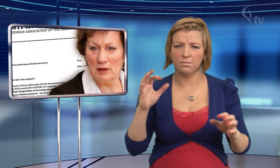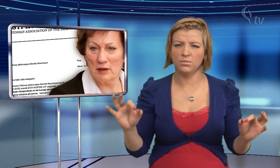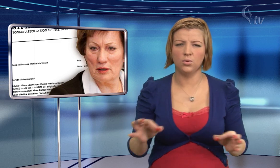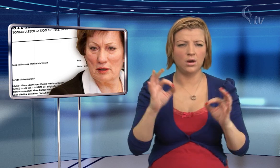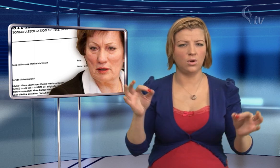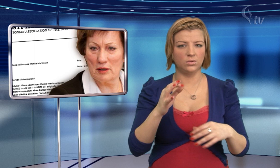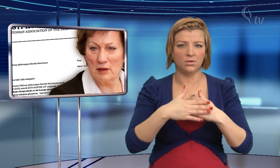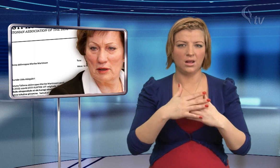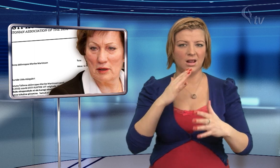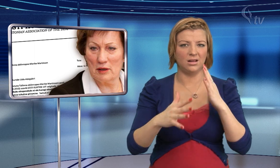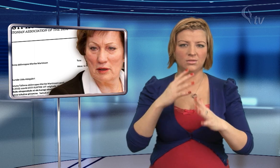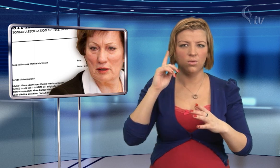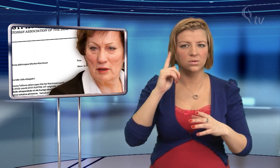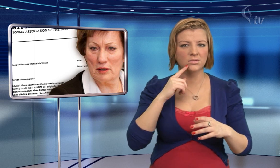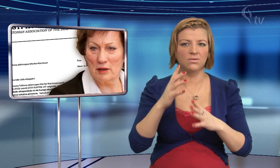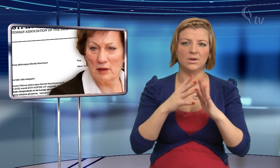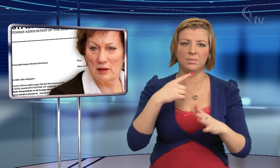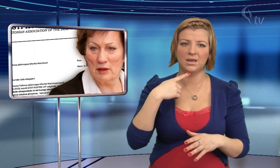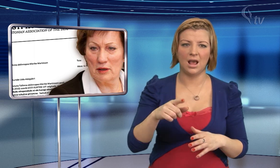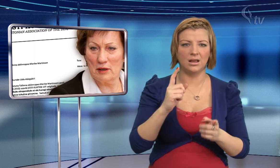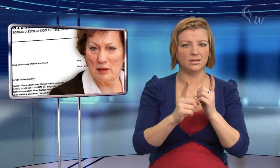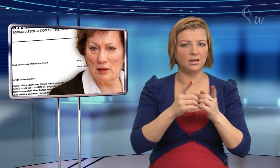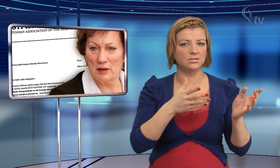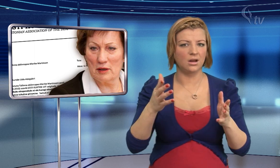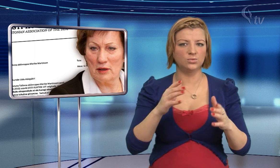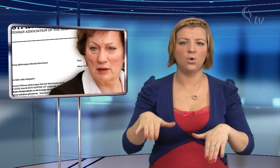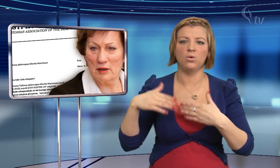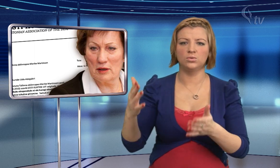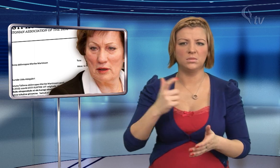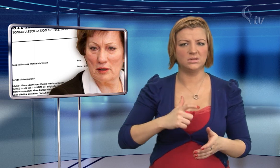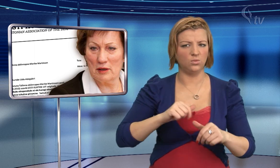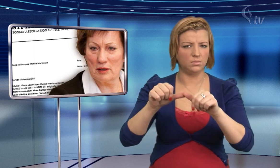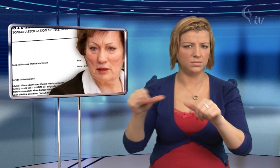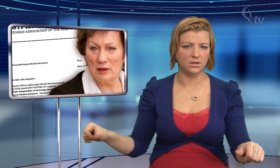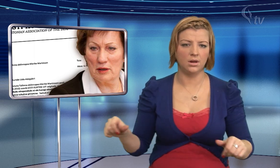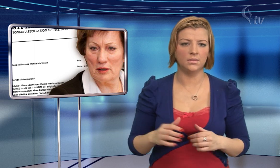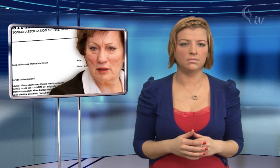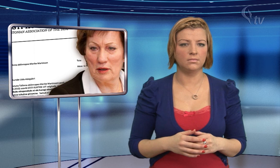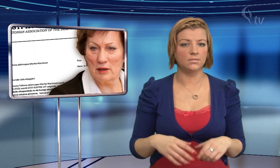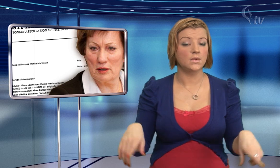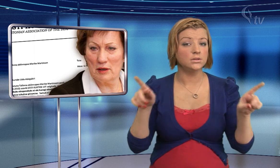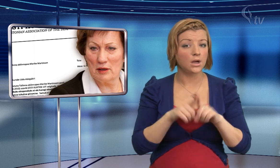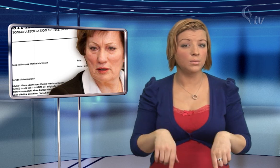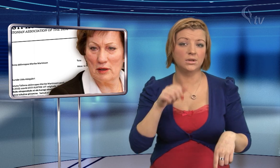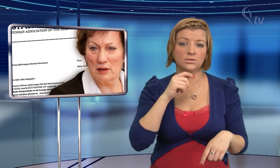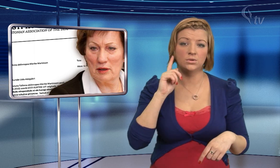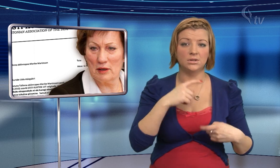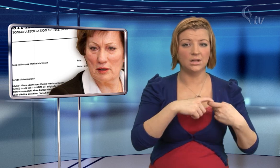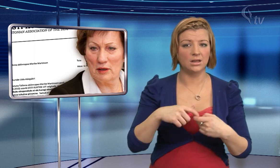tegelikuks ettepanekuks ei ole kunagi olnud Tallinna linna kurtidele viipekele tõlketeenuse osutamise piiramine. Samuti ei saanud